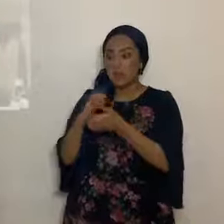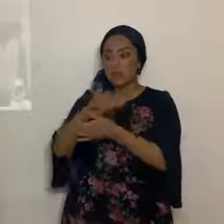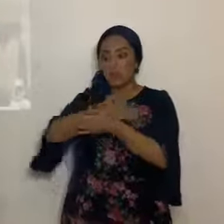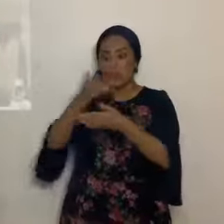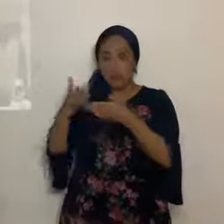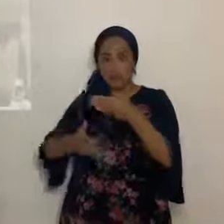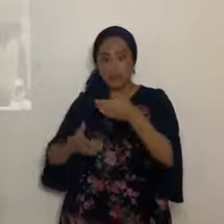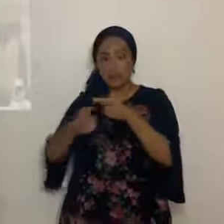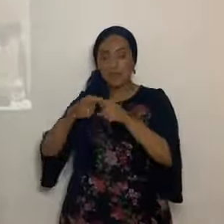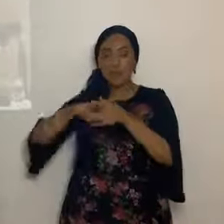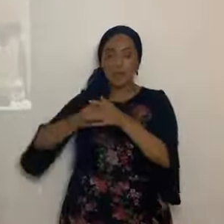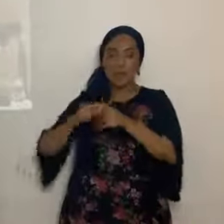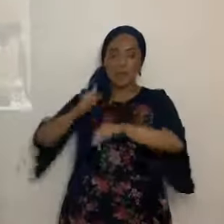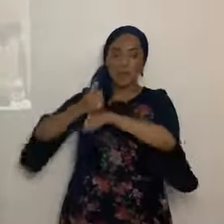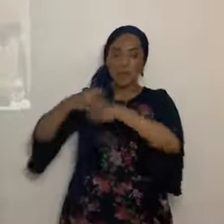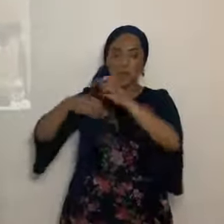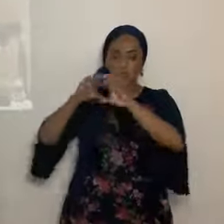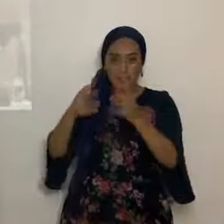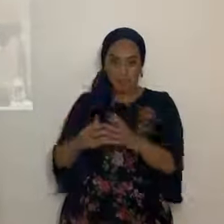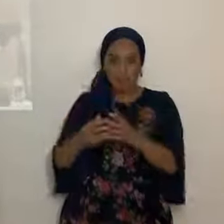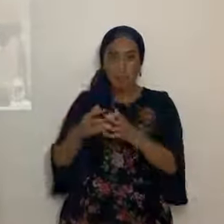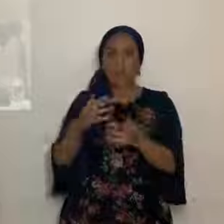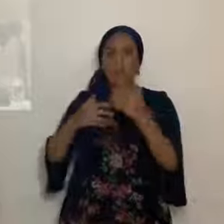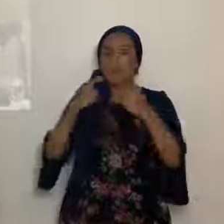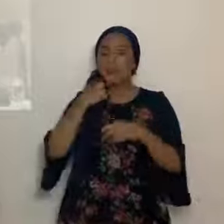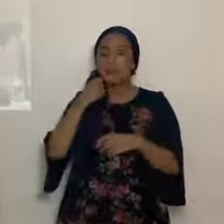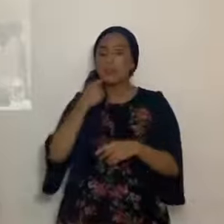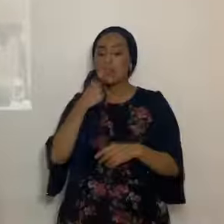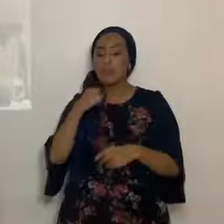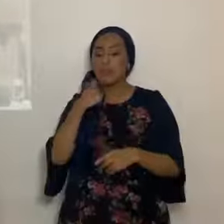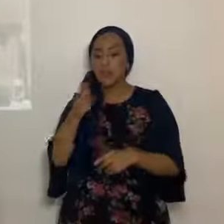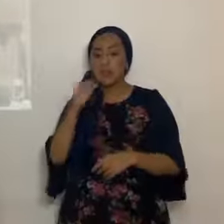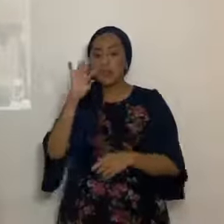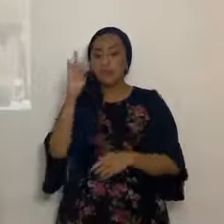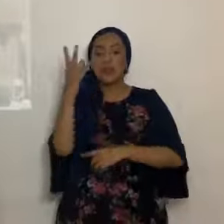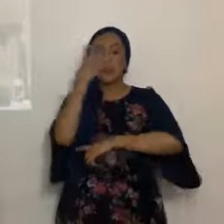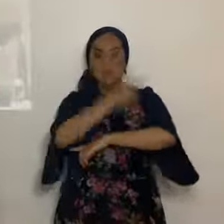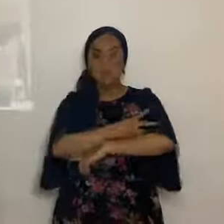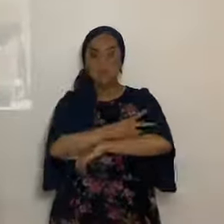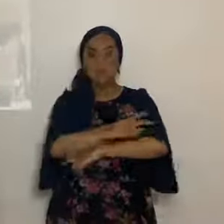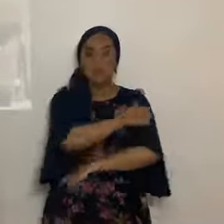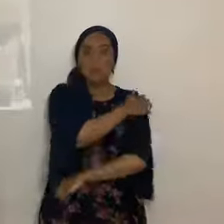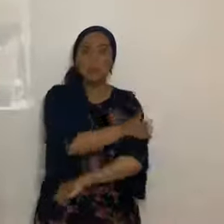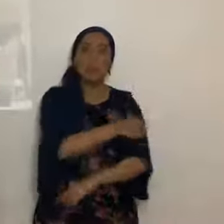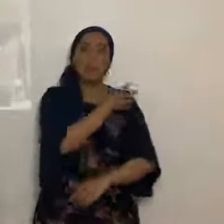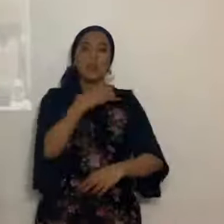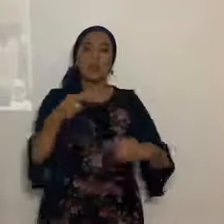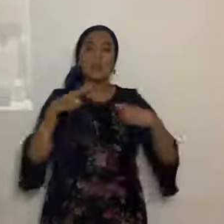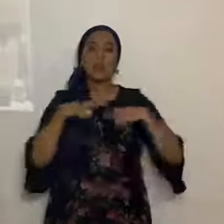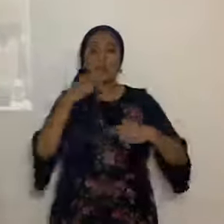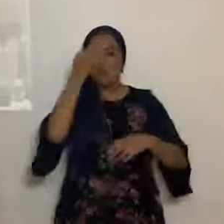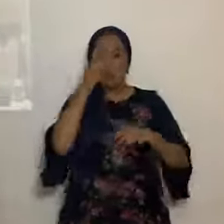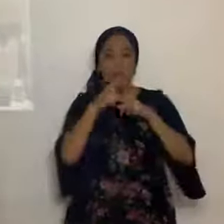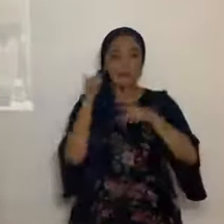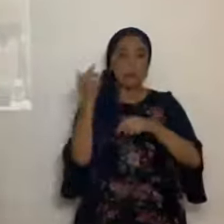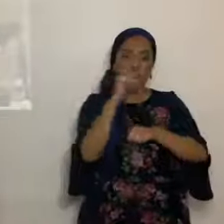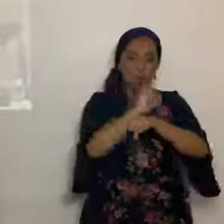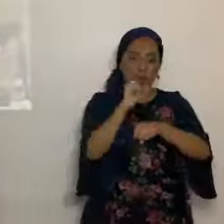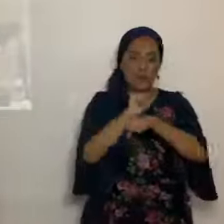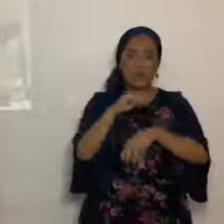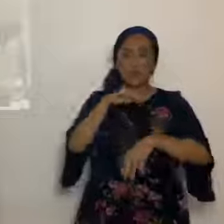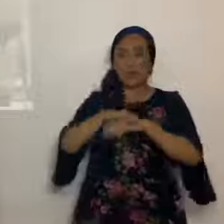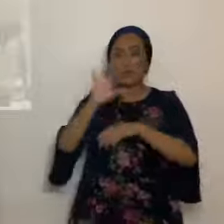mundo. Porque en cierto lugar dijo así, del séptimo día, y reposó Elohim de todas sus obras en el